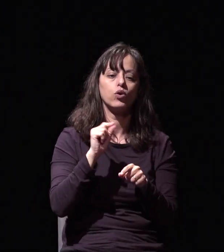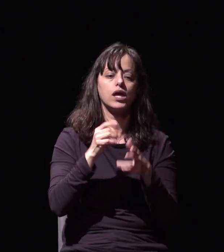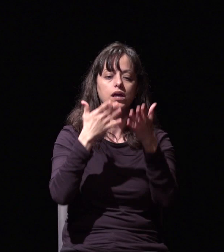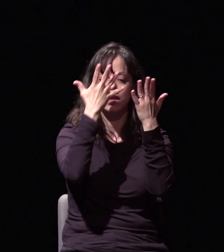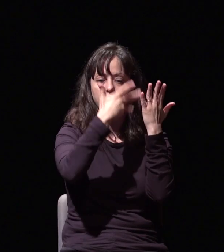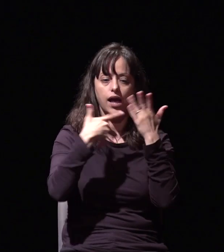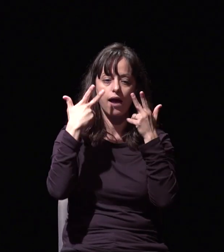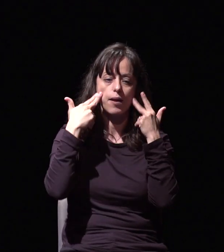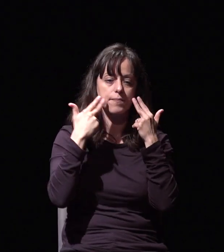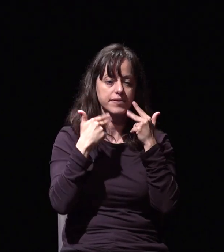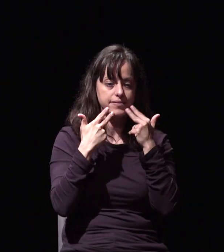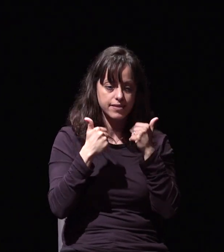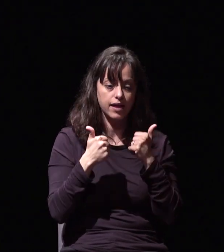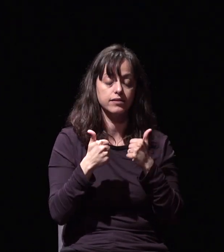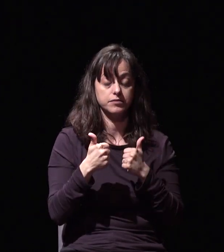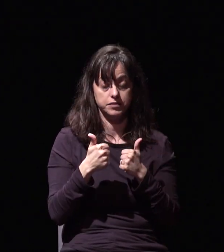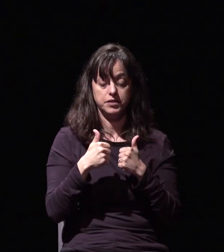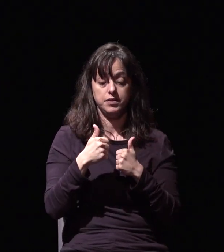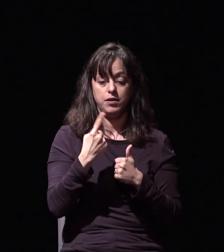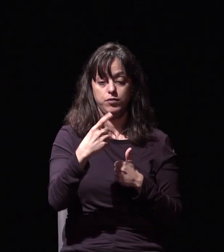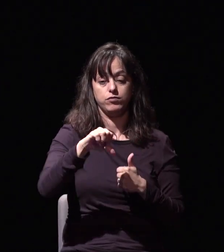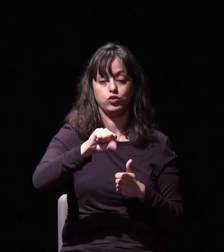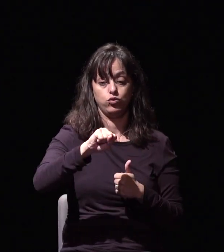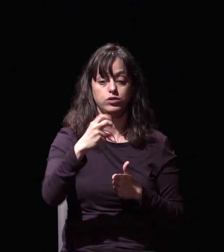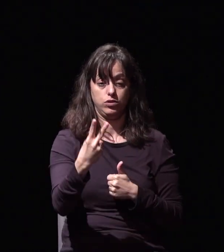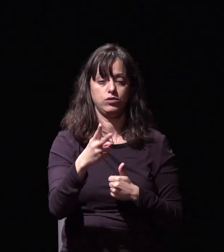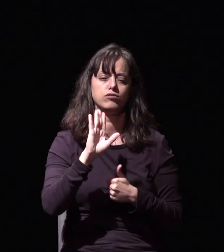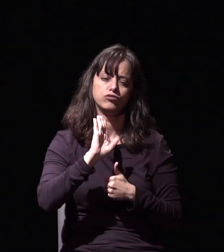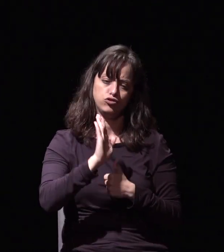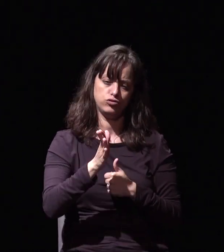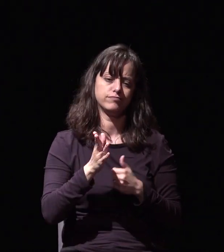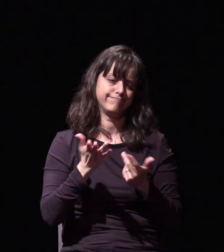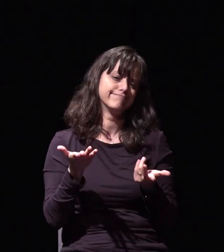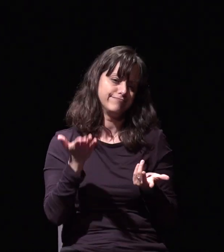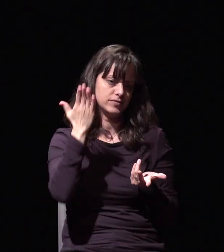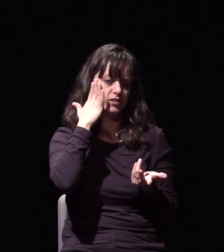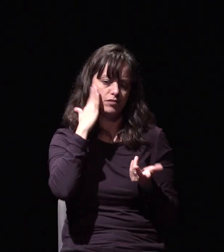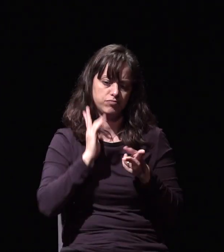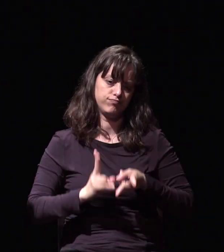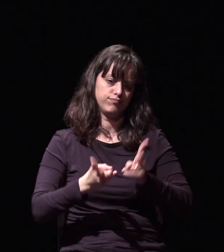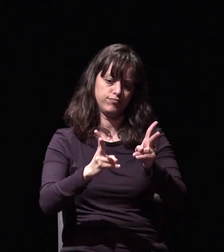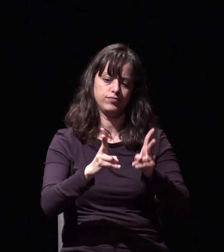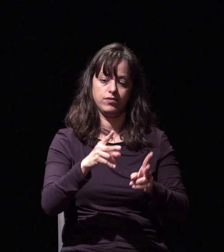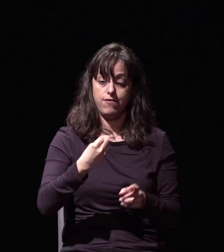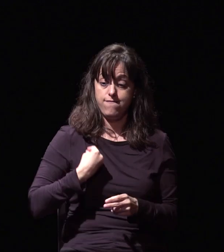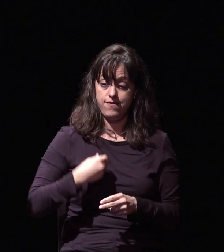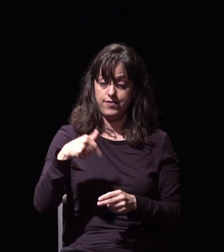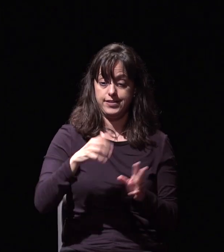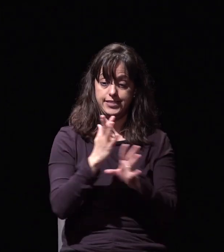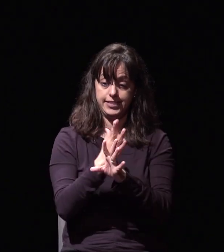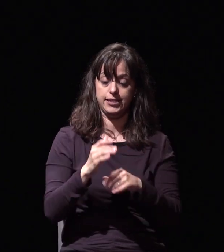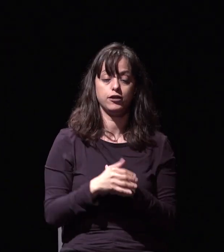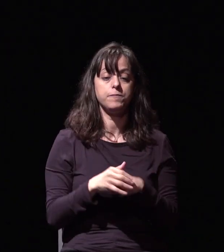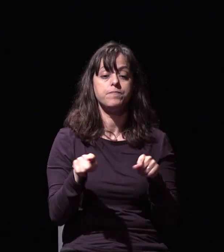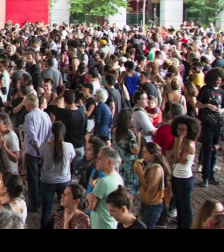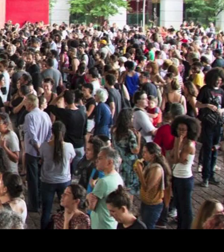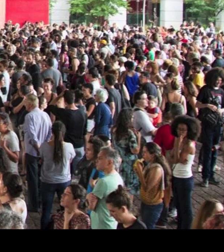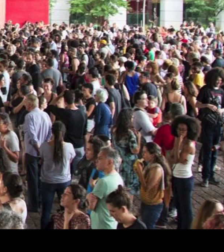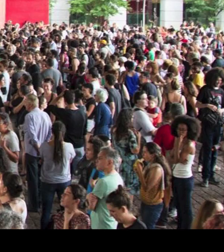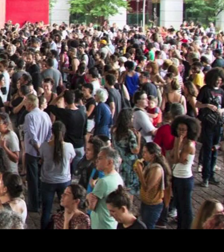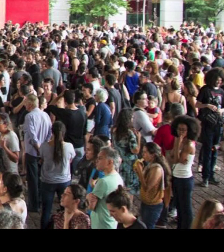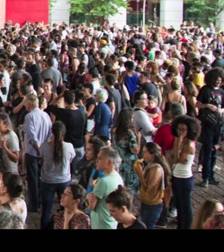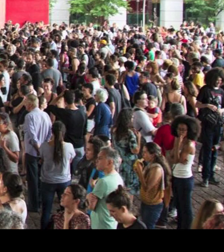que continuam, mais do que nunca, vivos na cidade. O exercício da vida coletiva nos